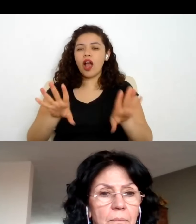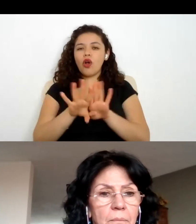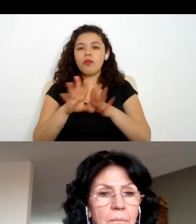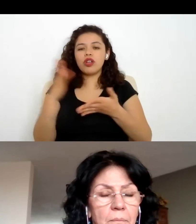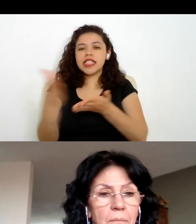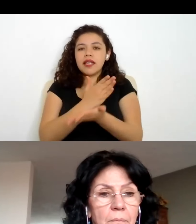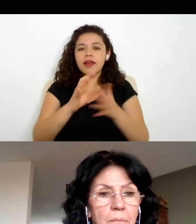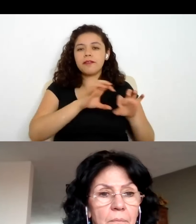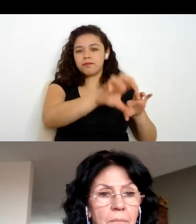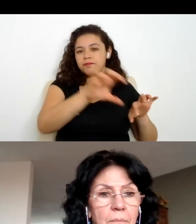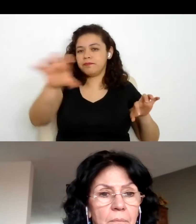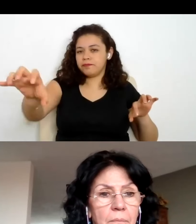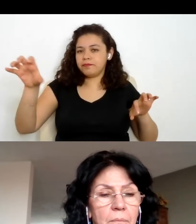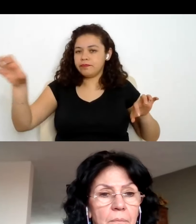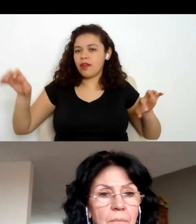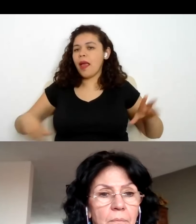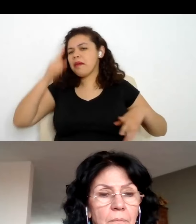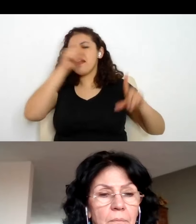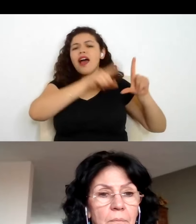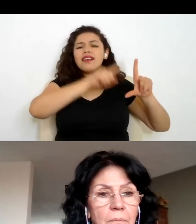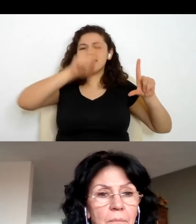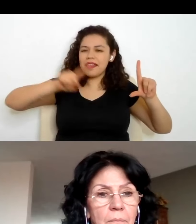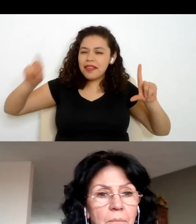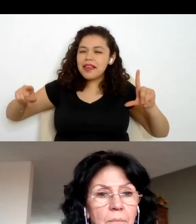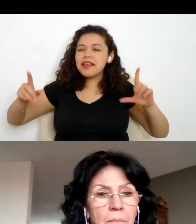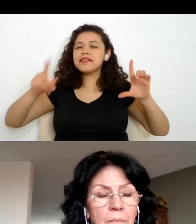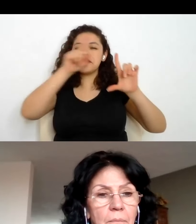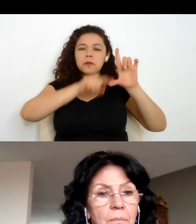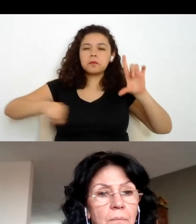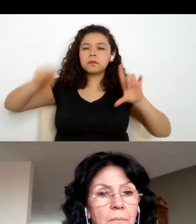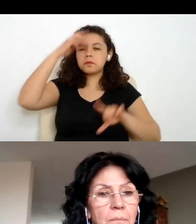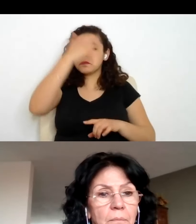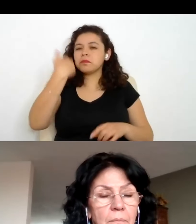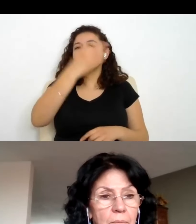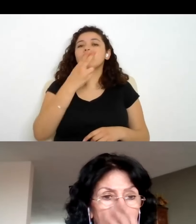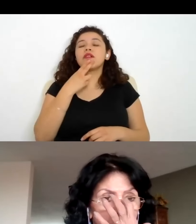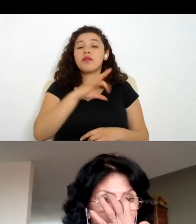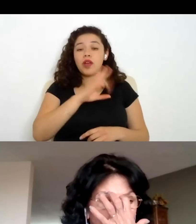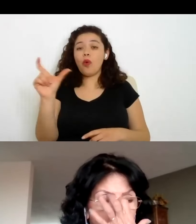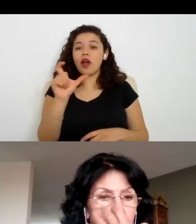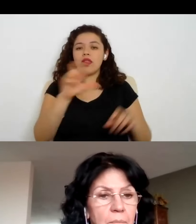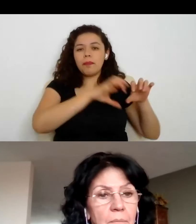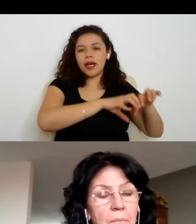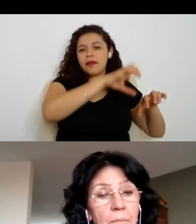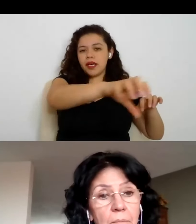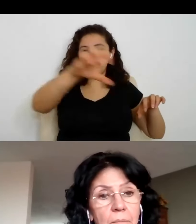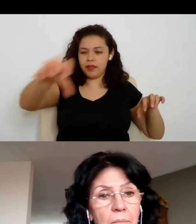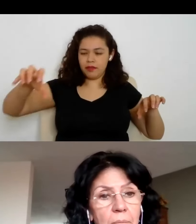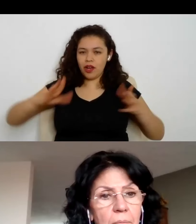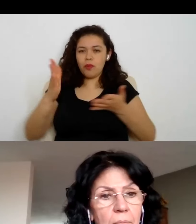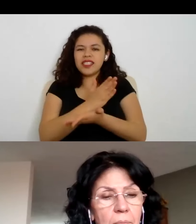entonces sí tú puedes, para fines estadísticos y estos temas, sí los puedes utilizar cuando están disasociados. Esto